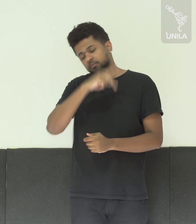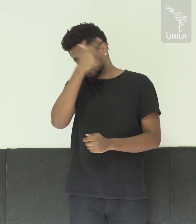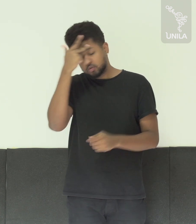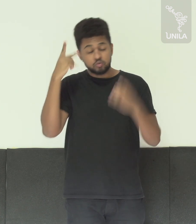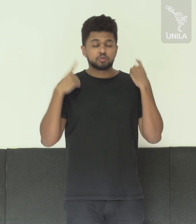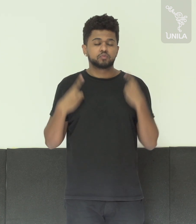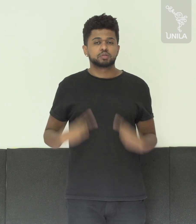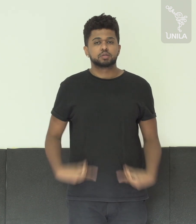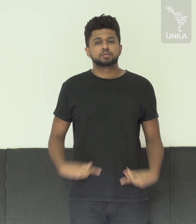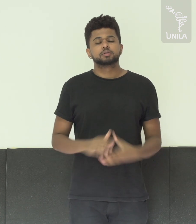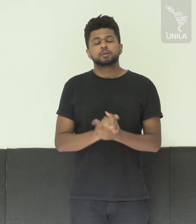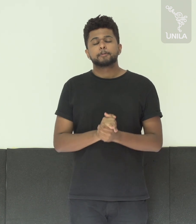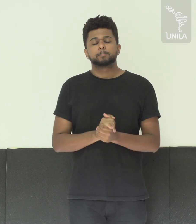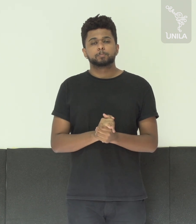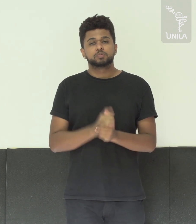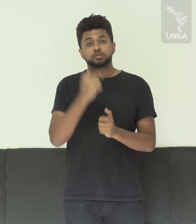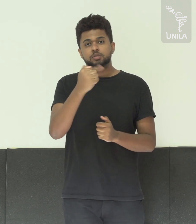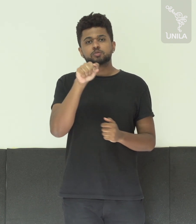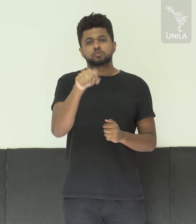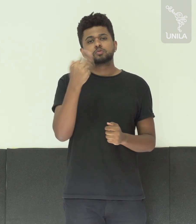pessoa com deficiência.